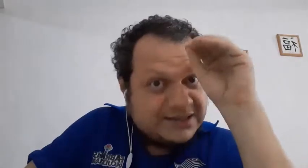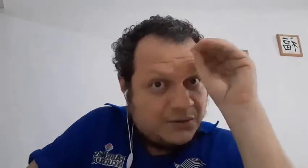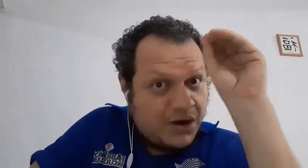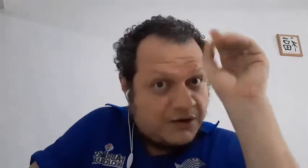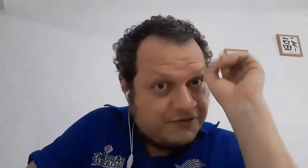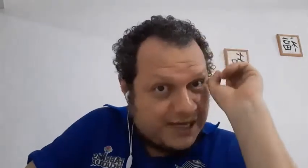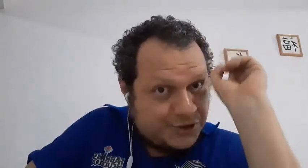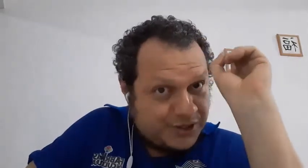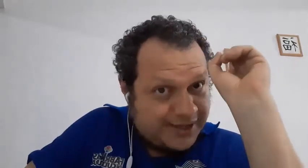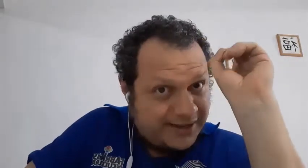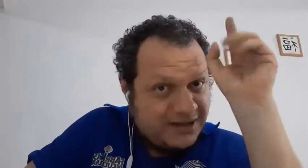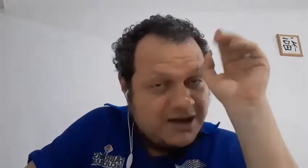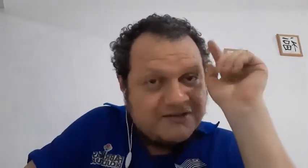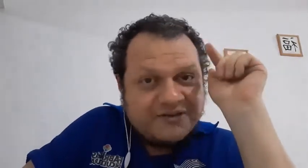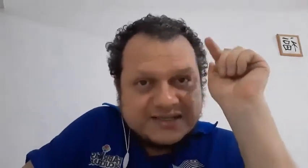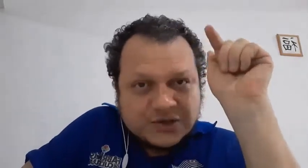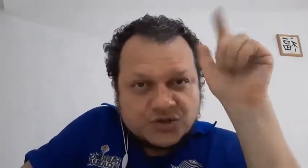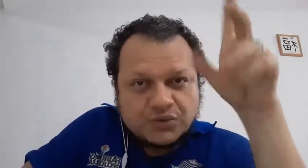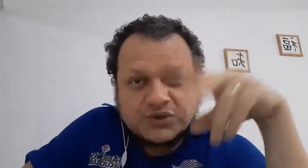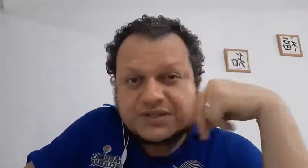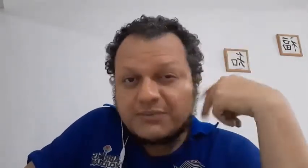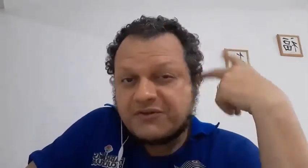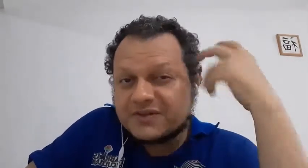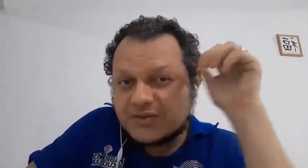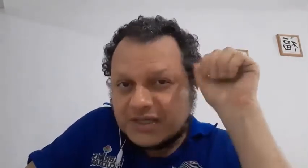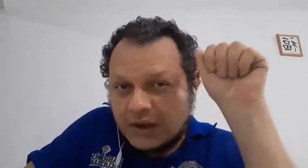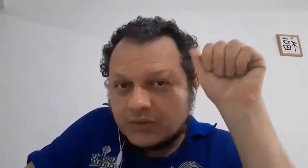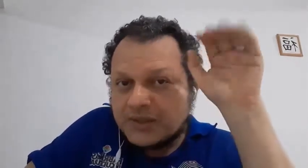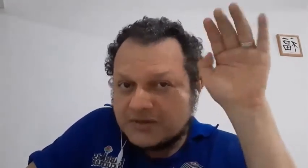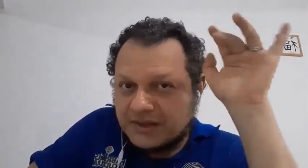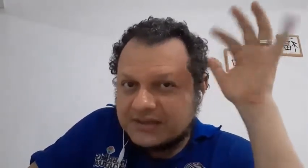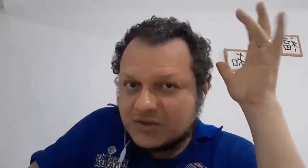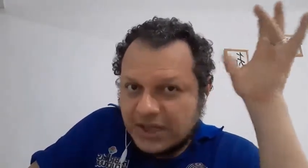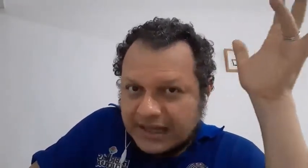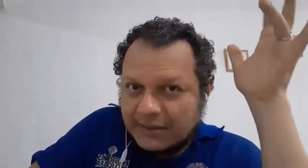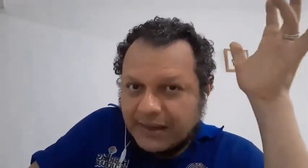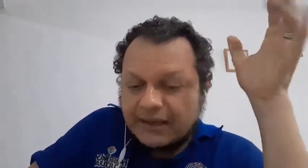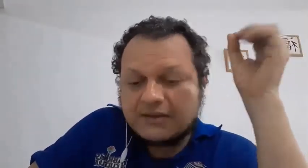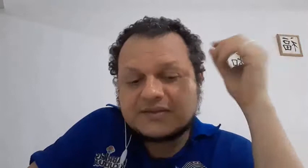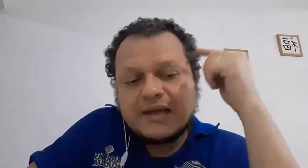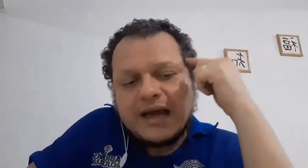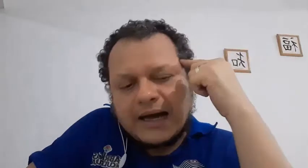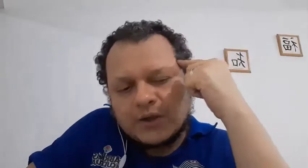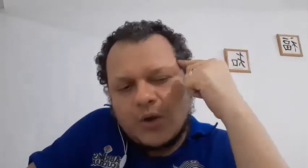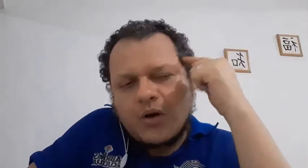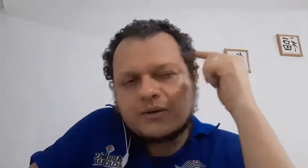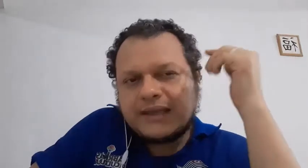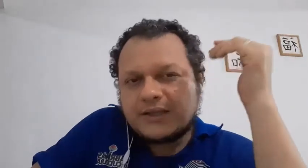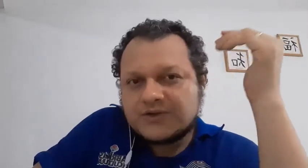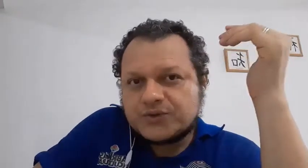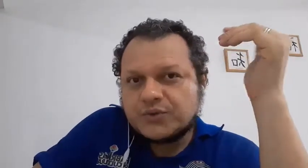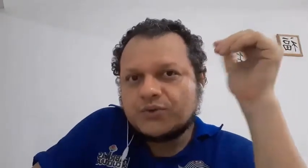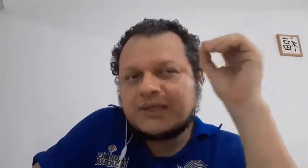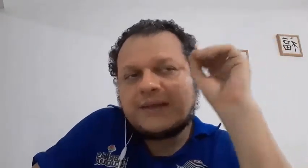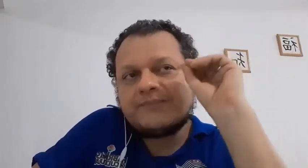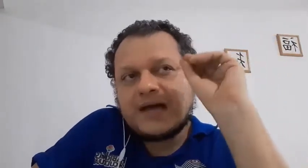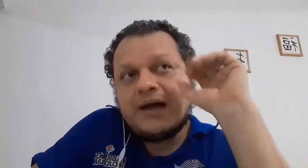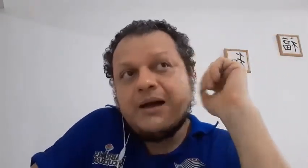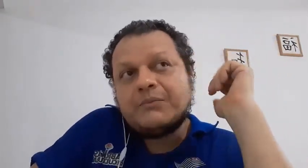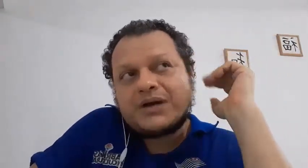ó, fica a dica, hein? Faça junto, eu sempre vou fazer o sinal duas vezes de cada país. Anotem, estudem, tá? Porque a